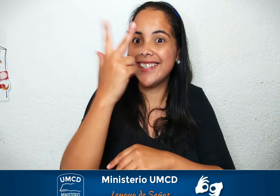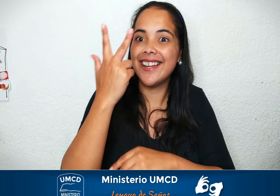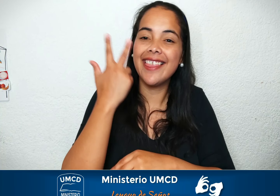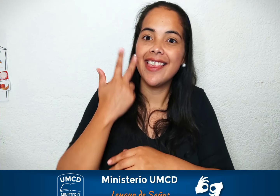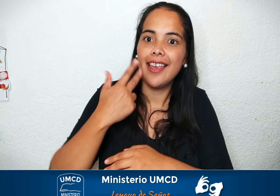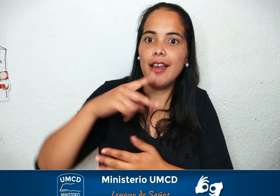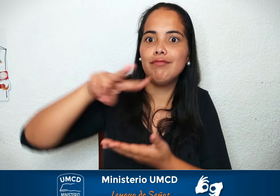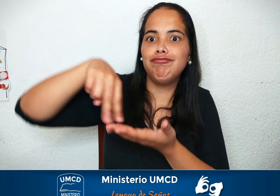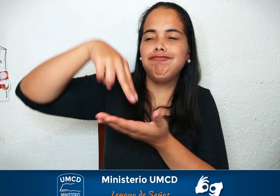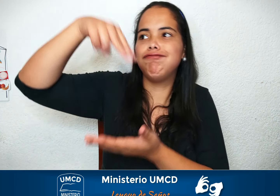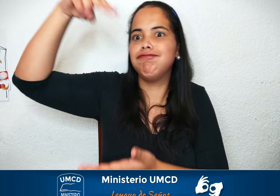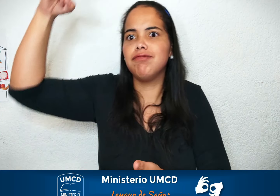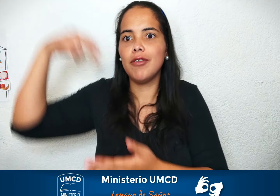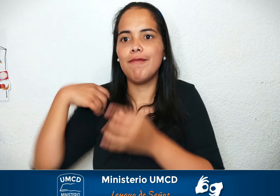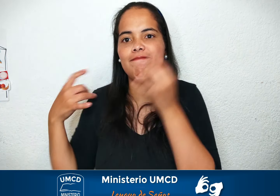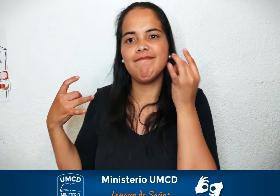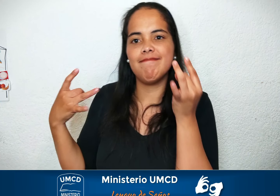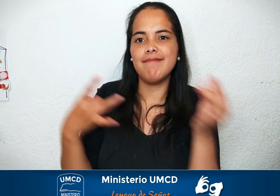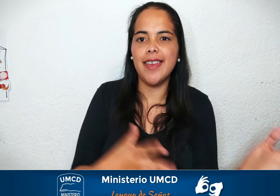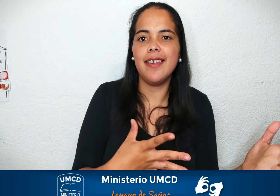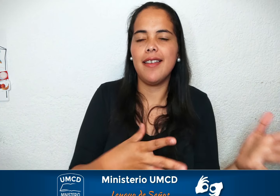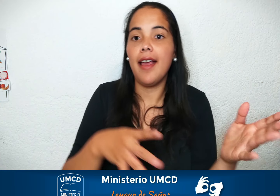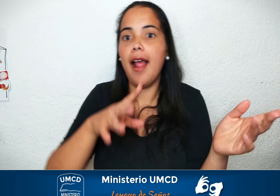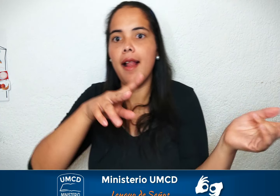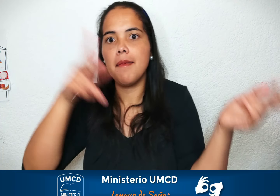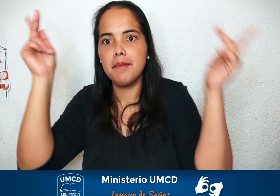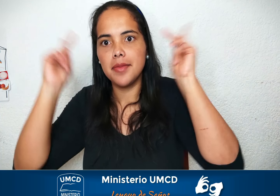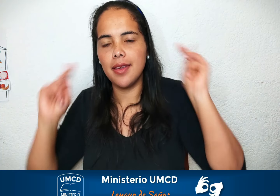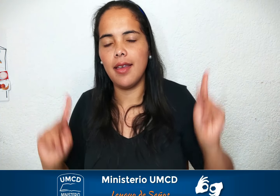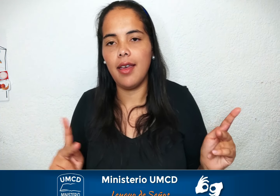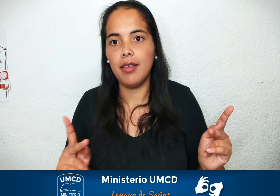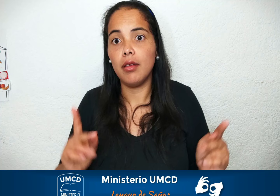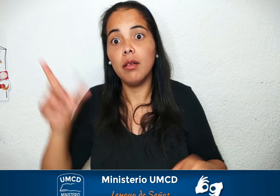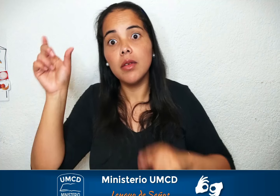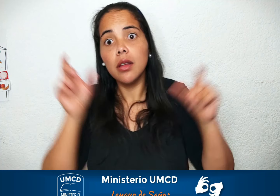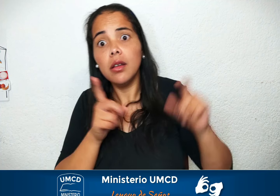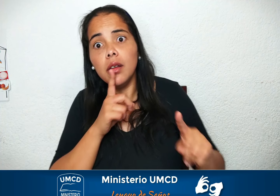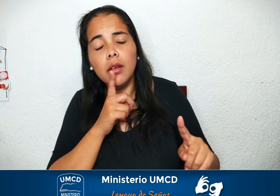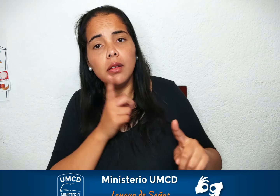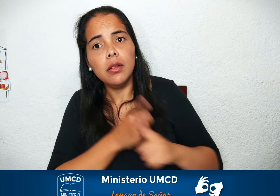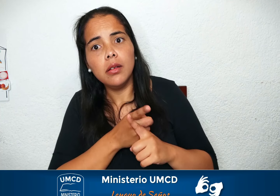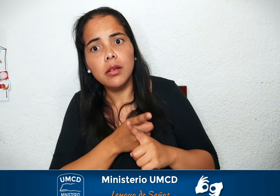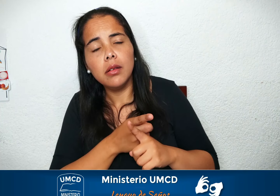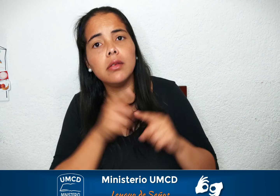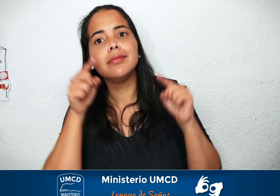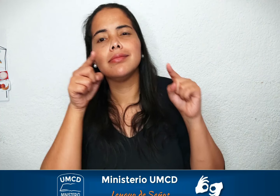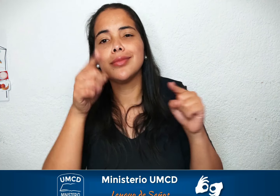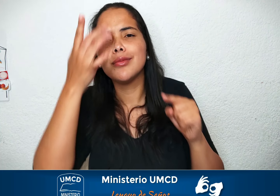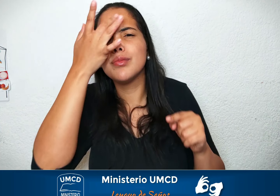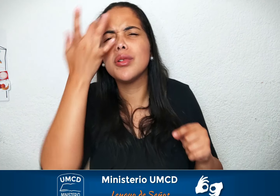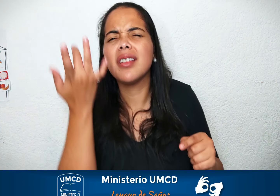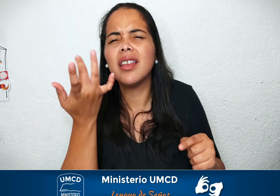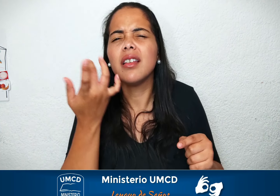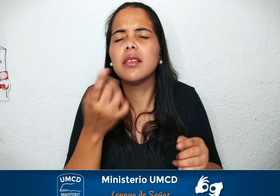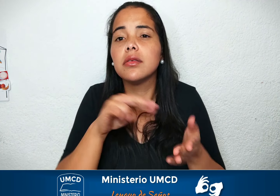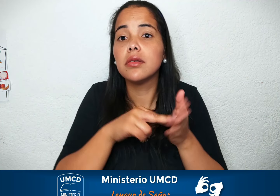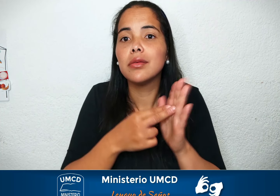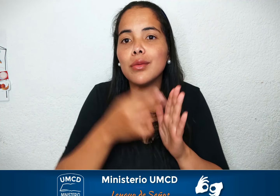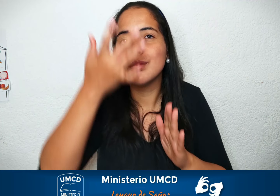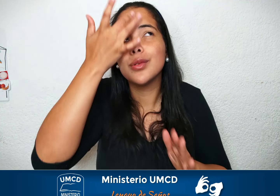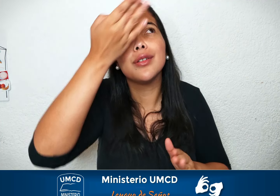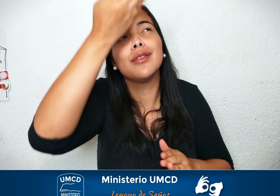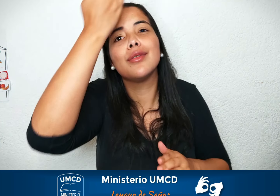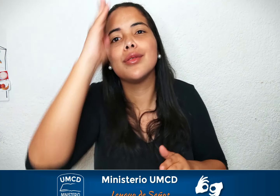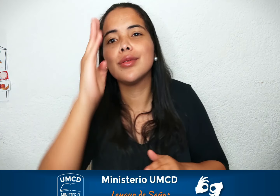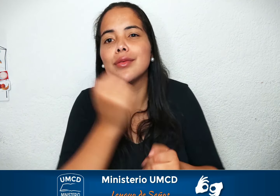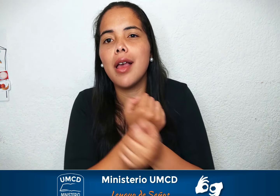día, para mostrar de que él puede vencer la muerte y al pecado. Y sobre todo es a través